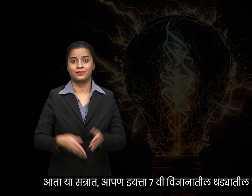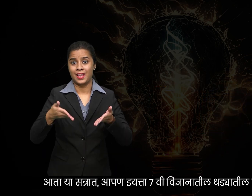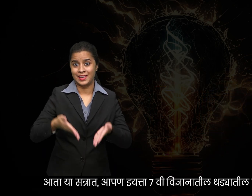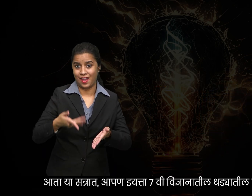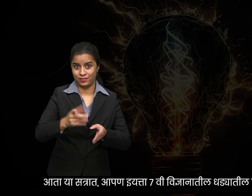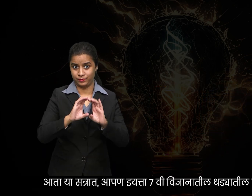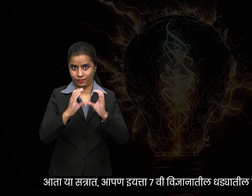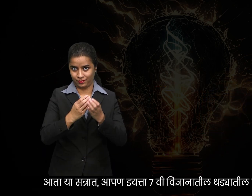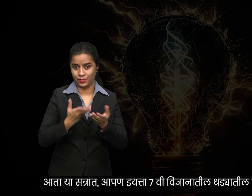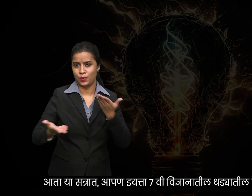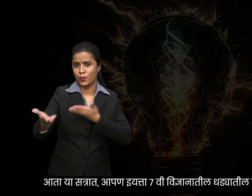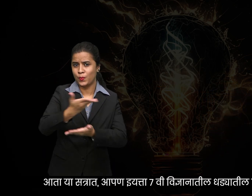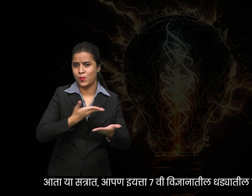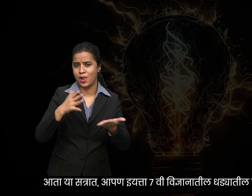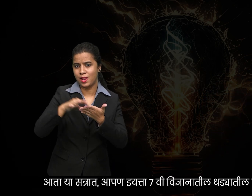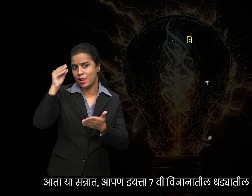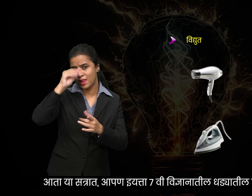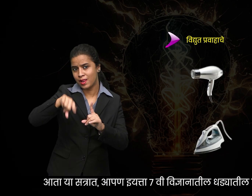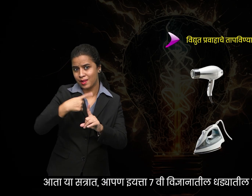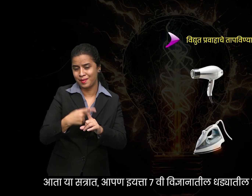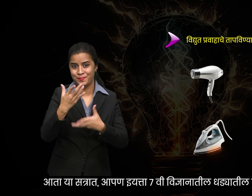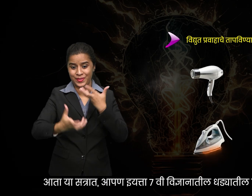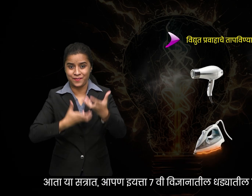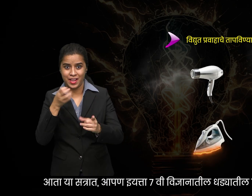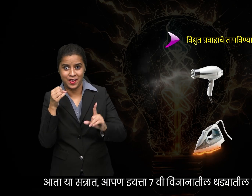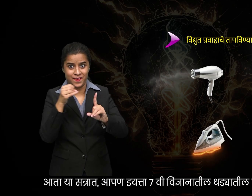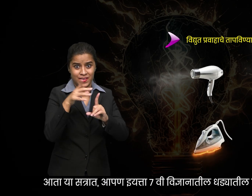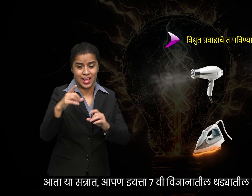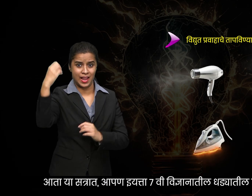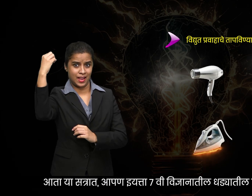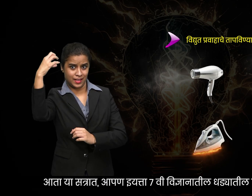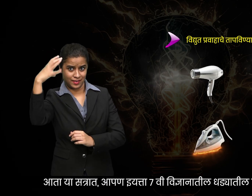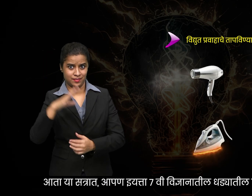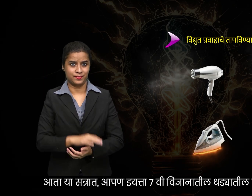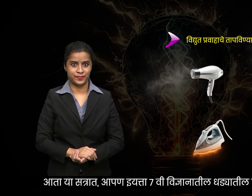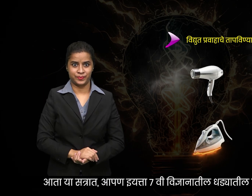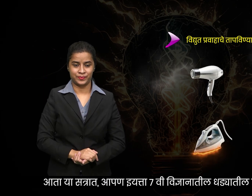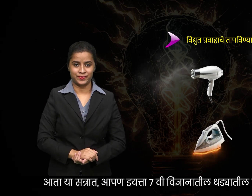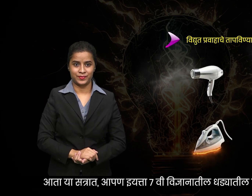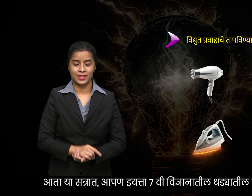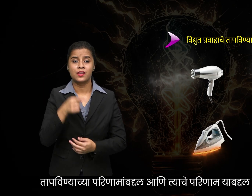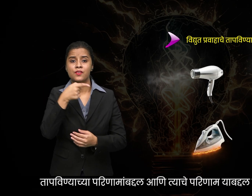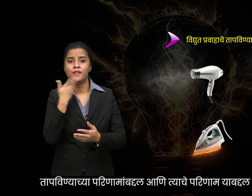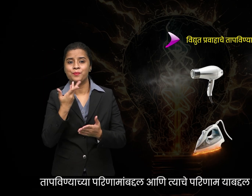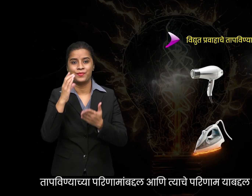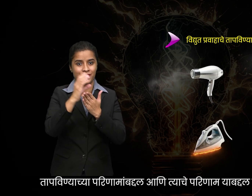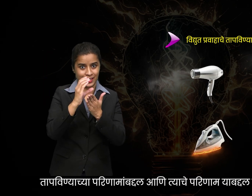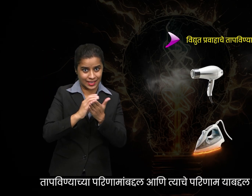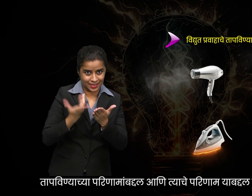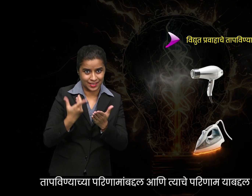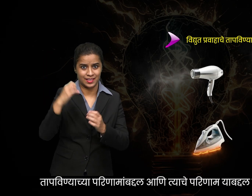आता या सत्रात आपण इयत्ता 7वी विज्ञानातील धड्यातील विद्युत प्रवाहाच्या